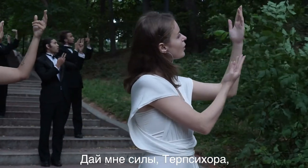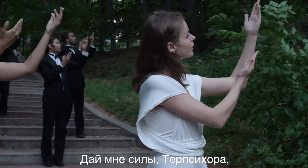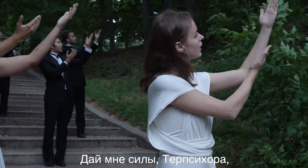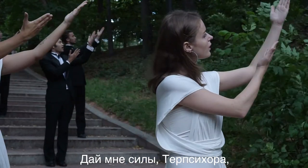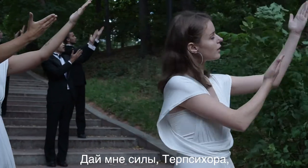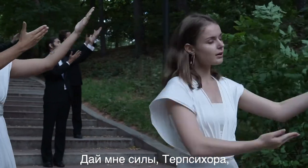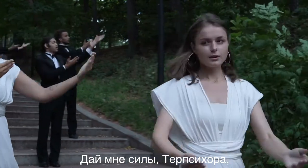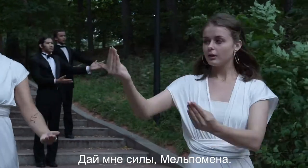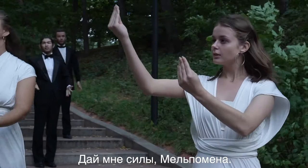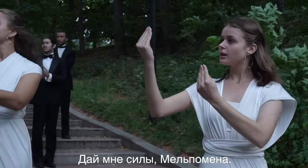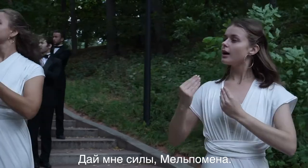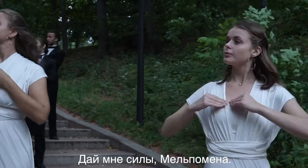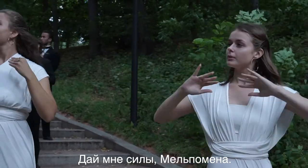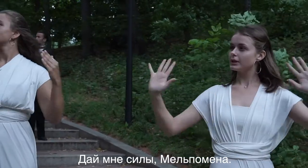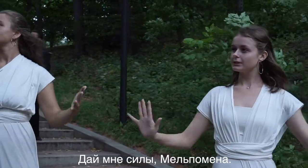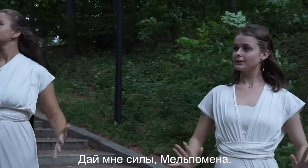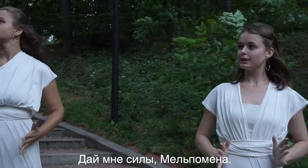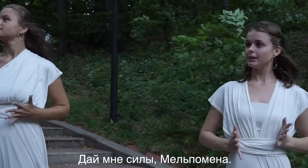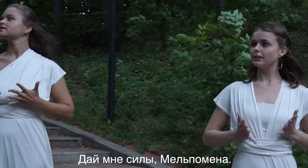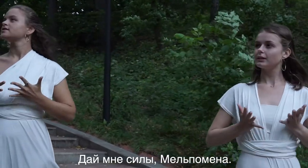Терпсихора, дай мне силы,